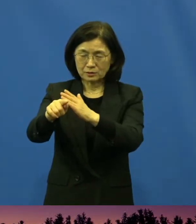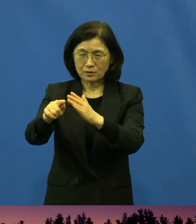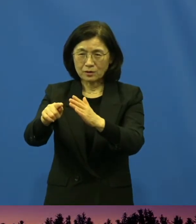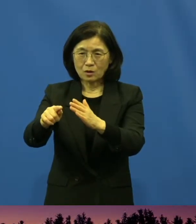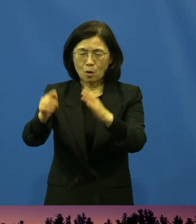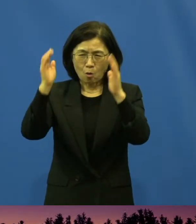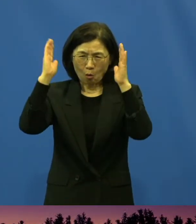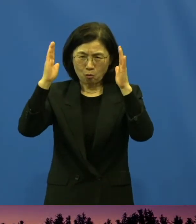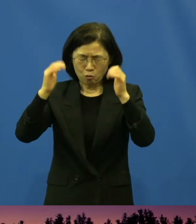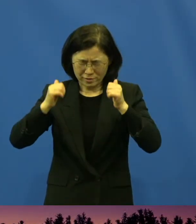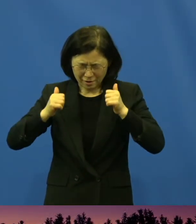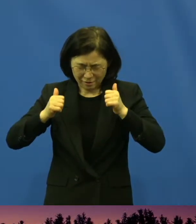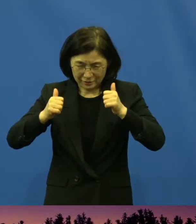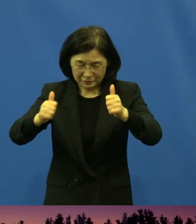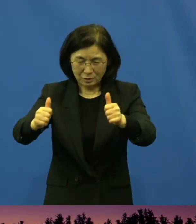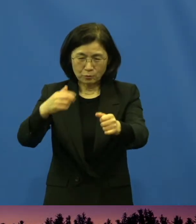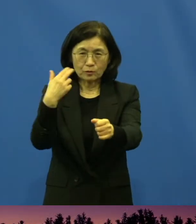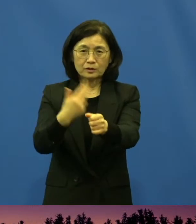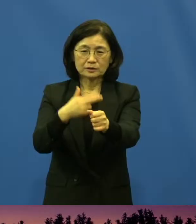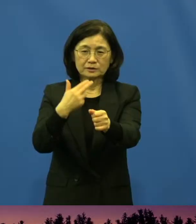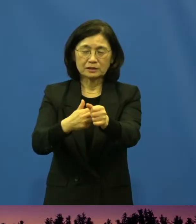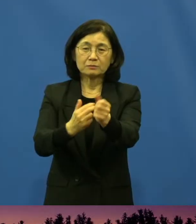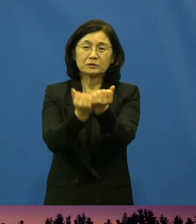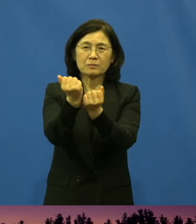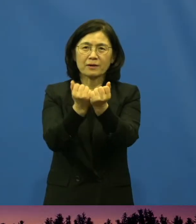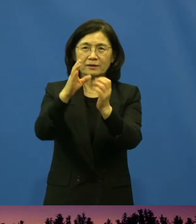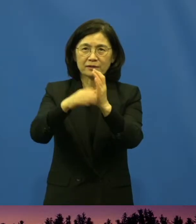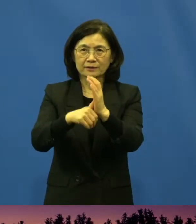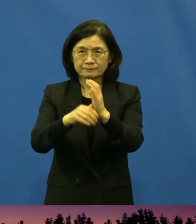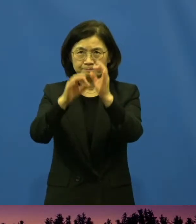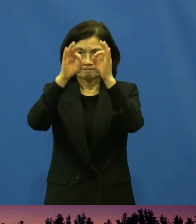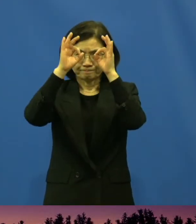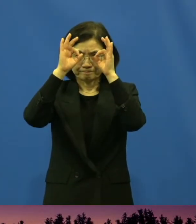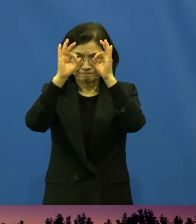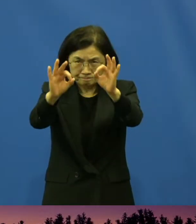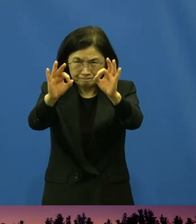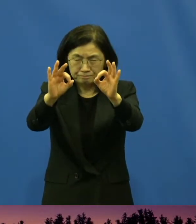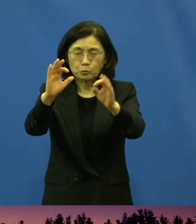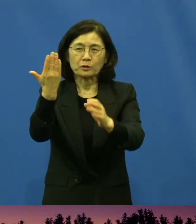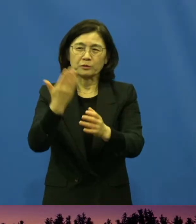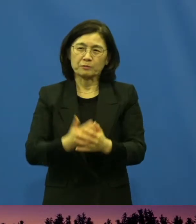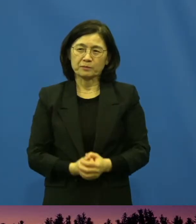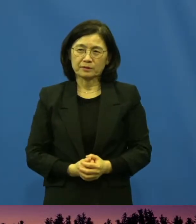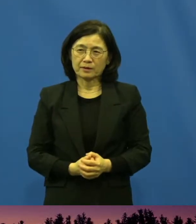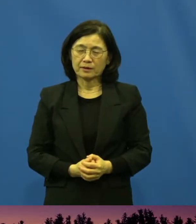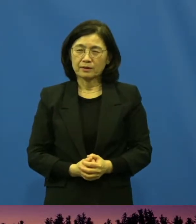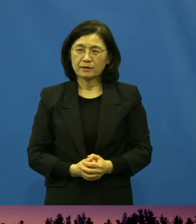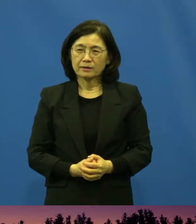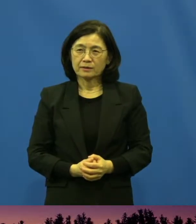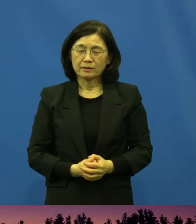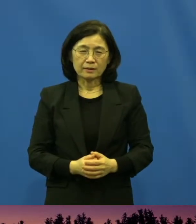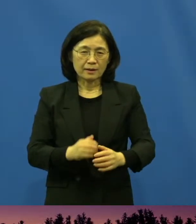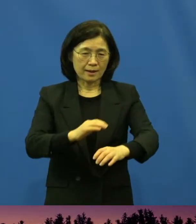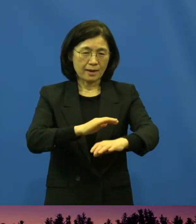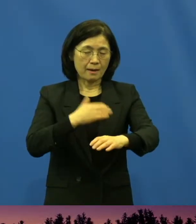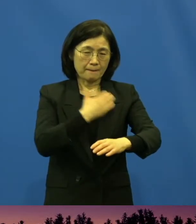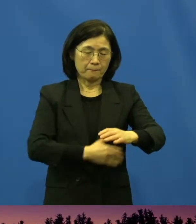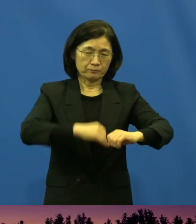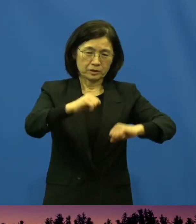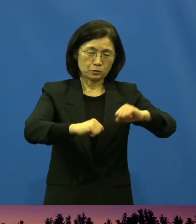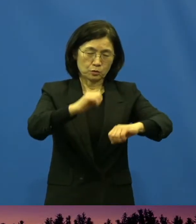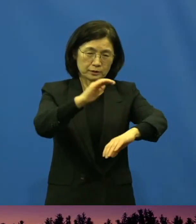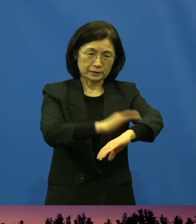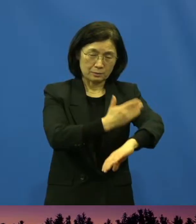쫑긋하고 그럴 수밖에 없죠. 태도가 잘못되어 있으면 방향이 잘못된 거고, 방향이